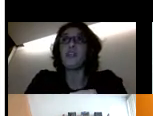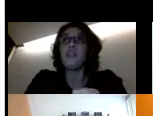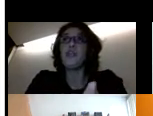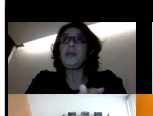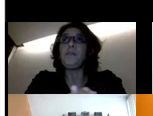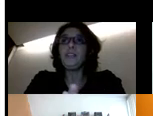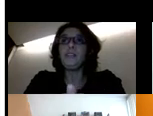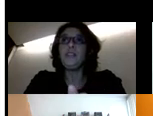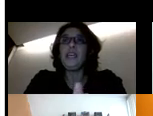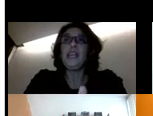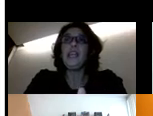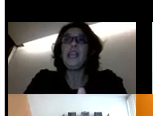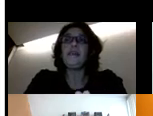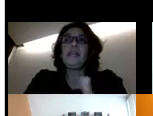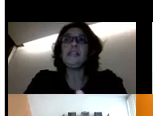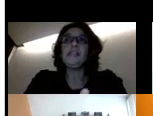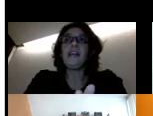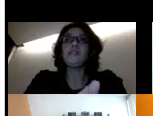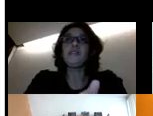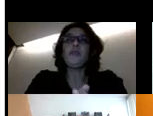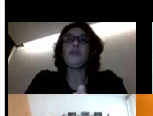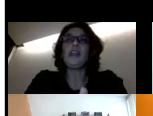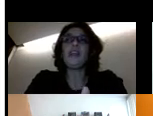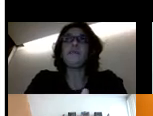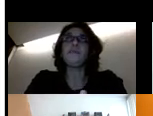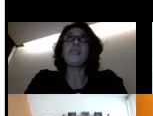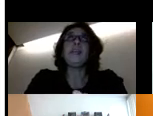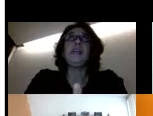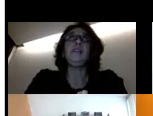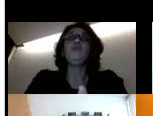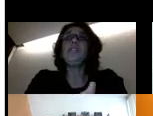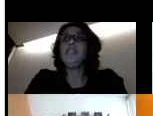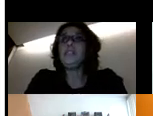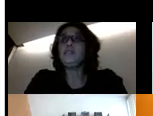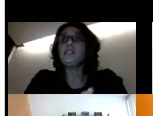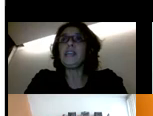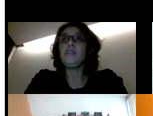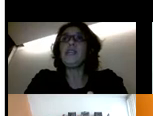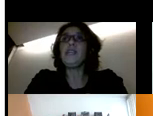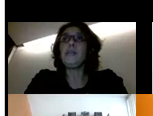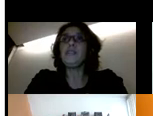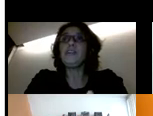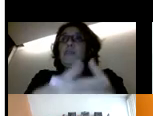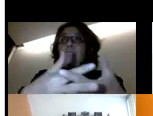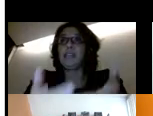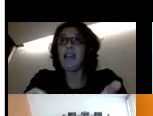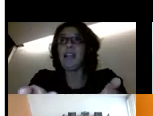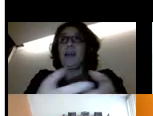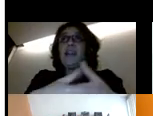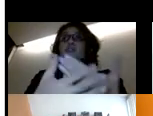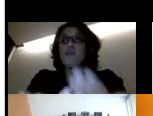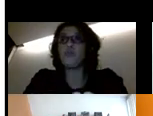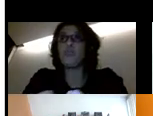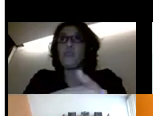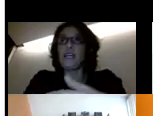¿no? Cómo el espacio, en este caso, puede nutrir o ser un elemento gramatical